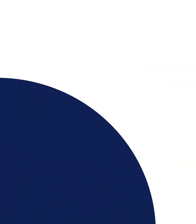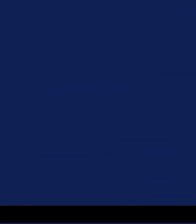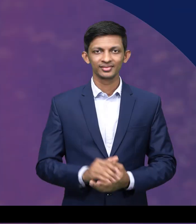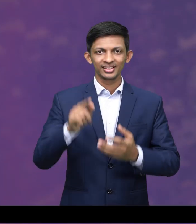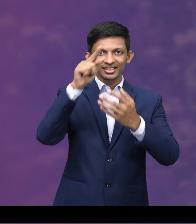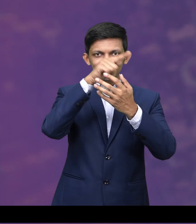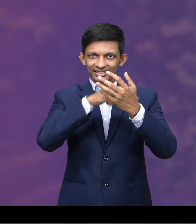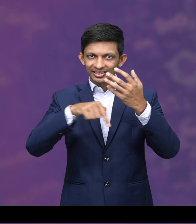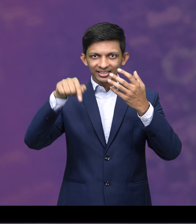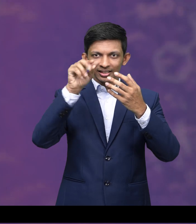వ్యాలెన్స్.